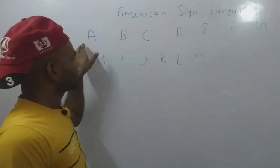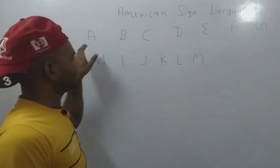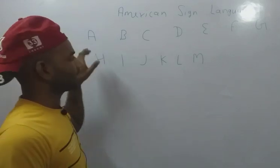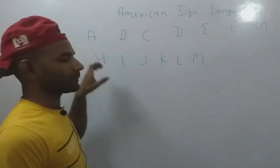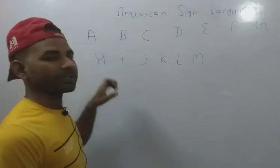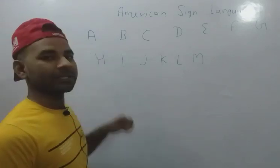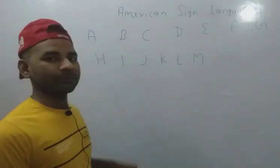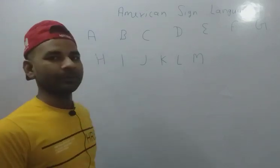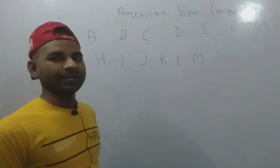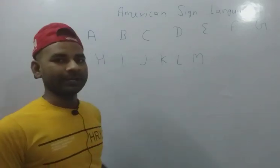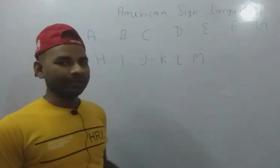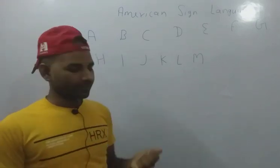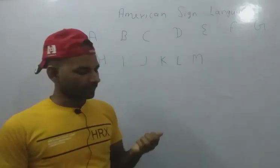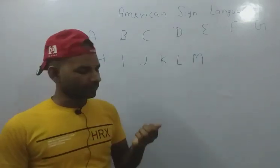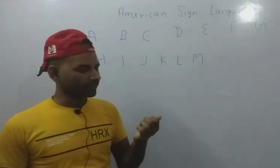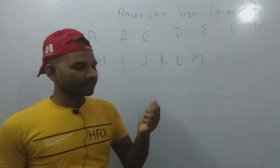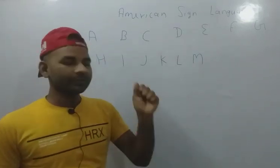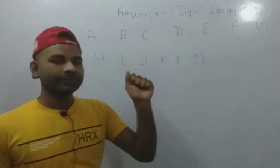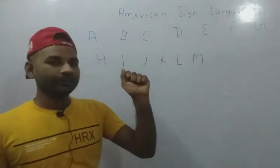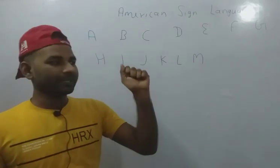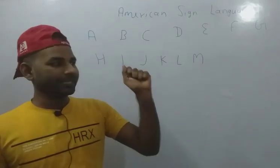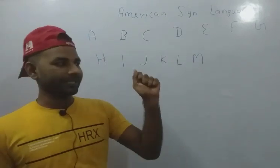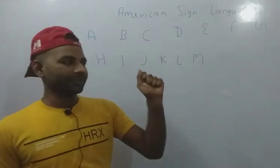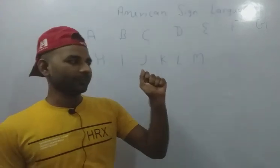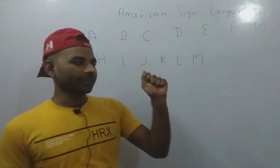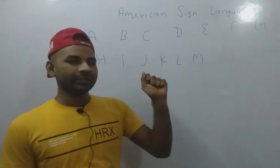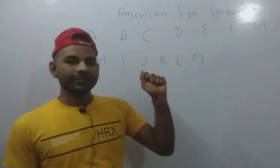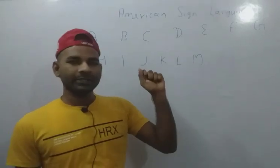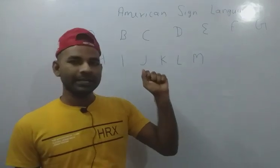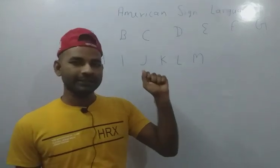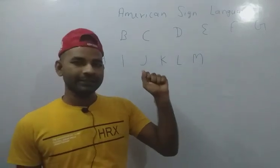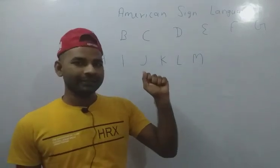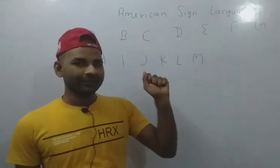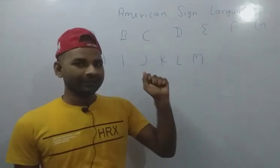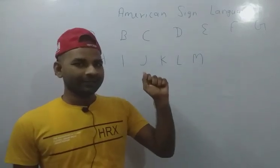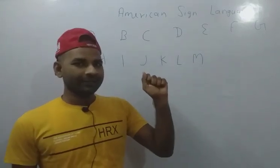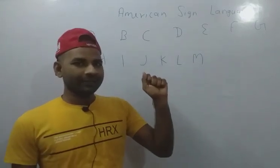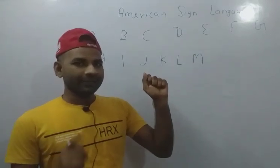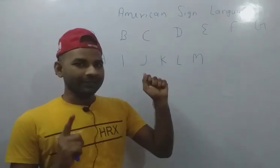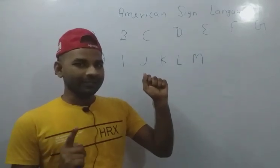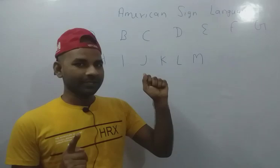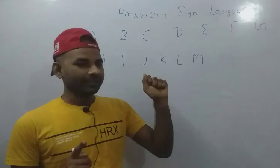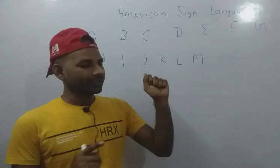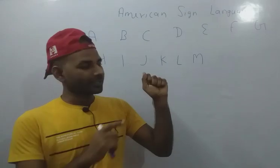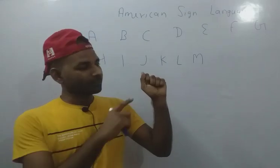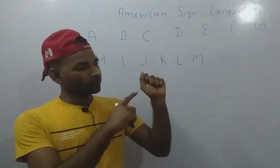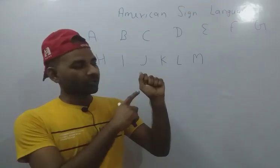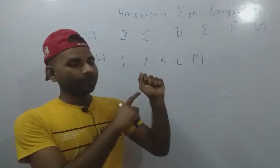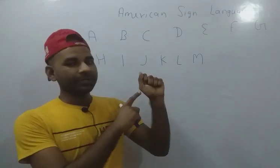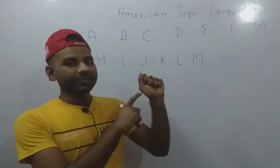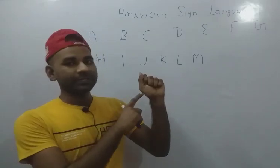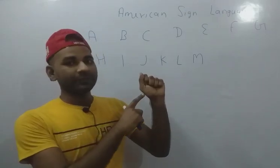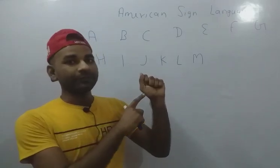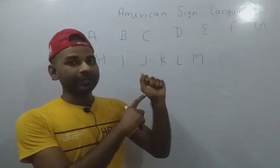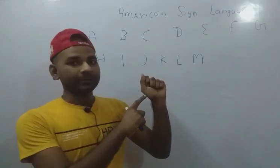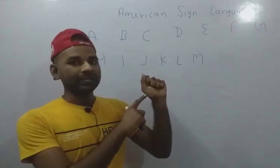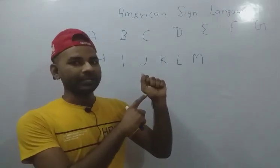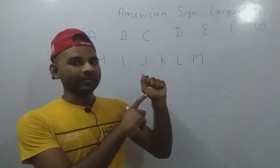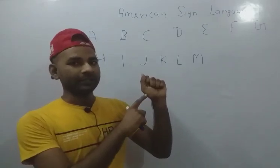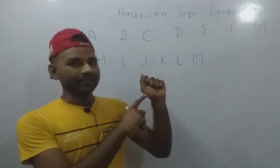एक स्पेशल सिंबल बनाया गया है, और वो सिंबल इस तरह से होता है, ऐसे। एक चीज याद रखिए, इसमें कुछ अपनी तरह से आप फेर बदल नहीं करेंगे।